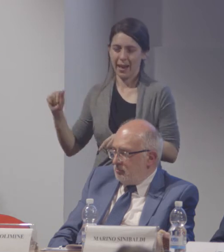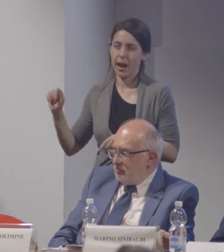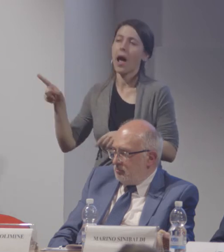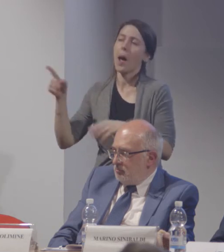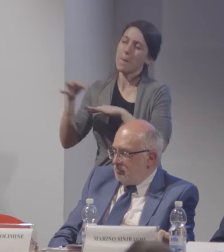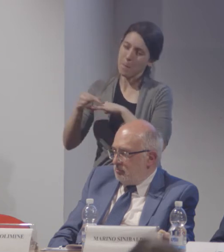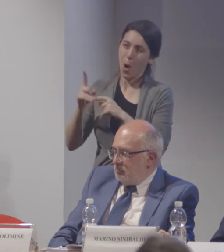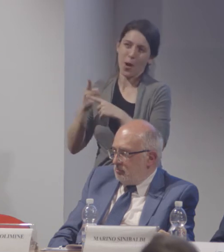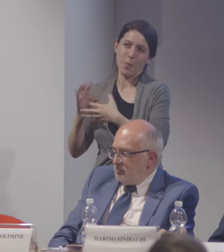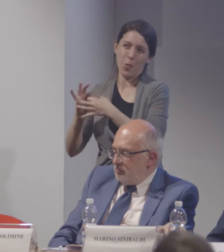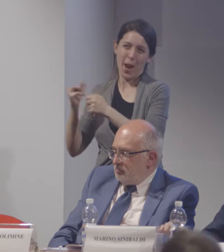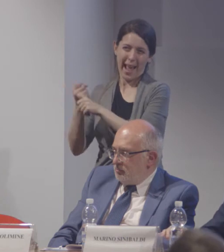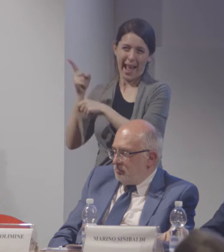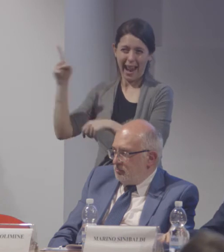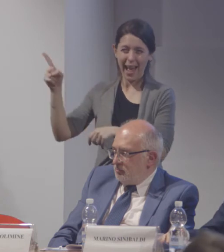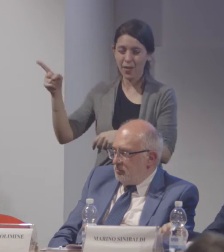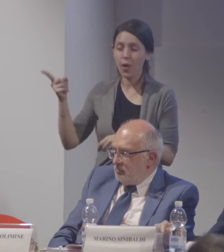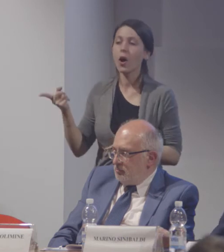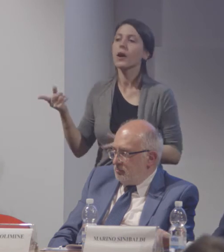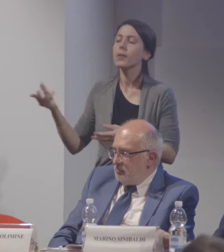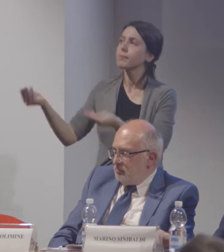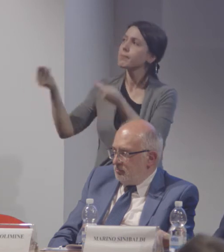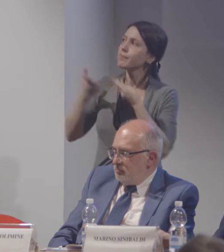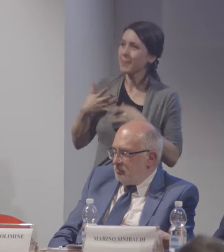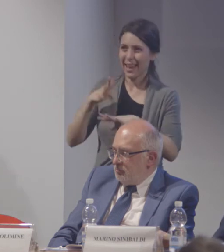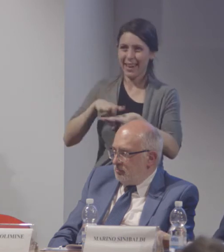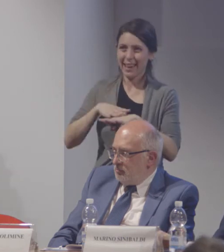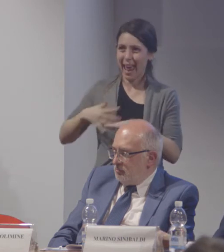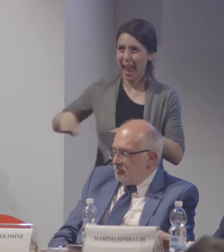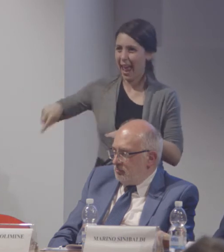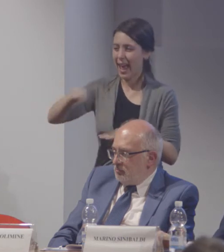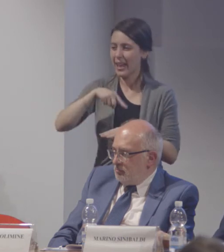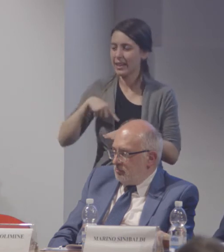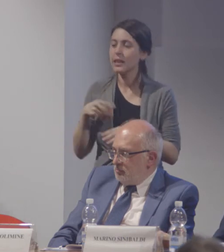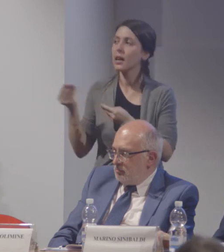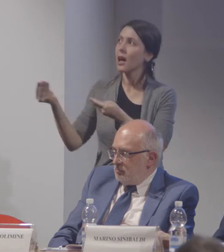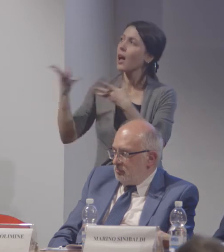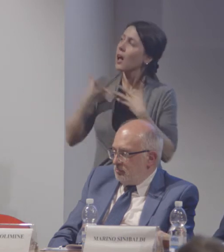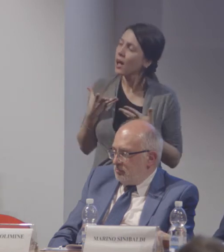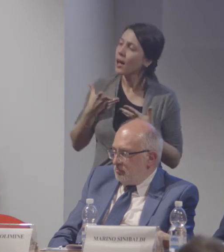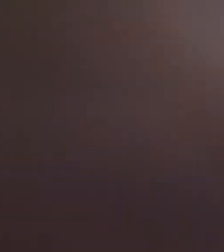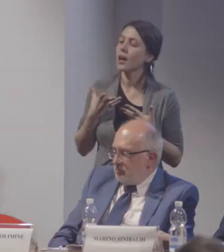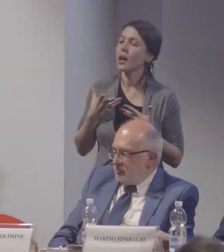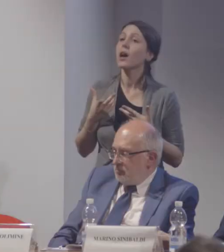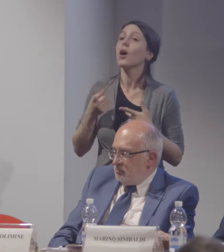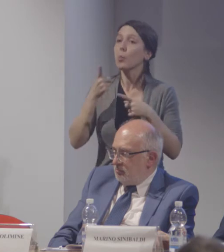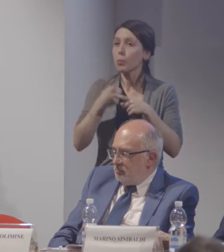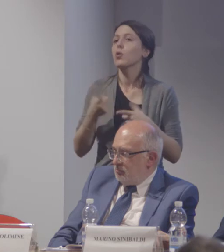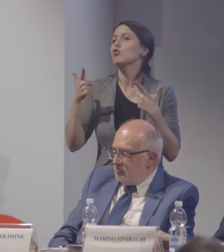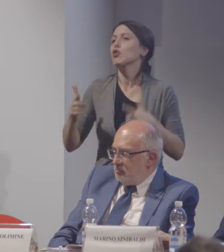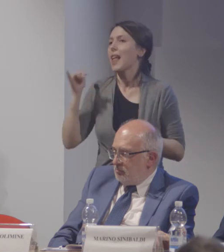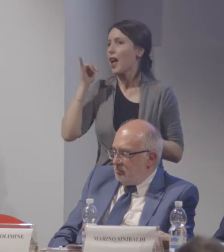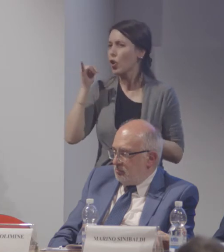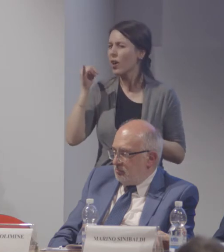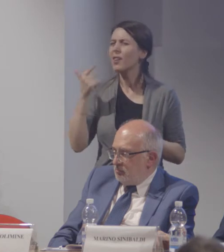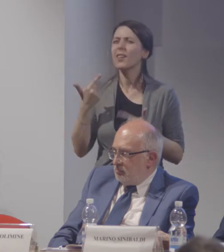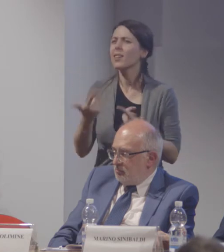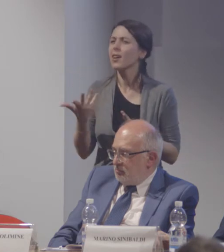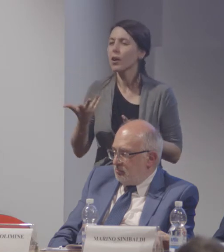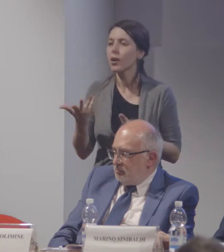di lavoro, hanno fatto alla rete e tramite essa anche alla città di Torino,